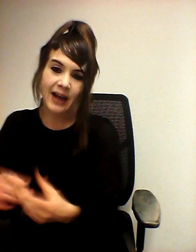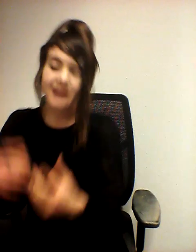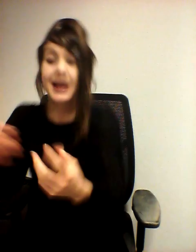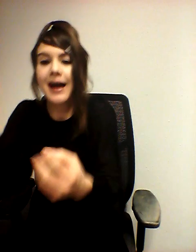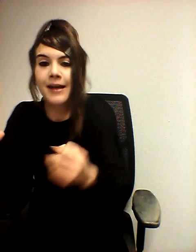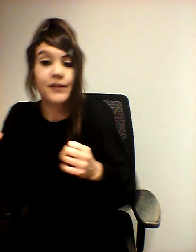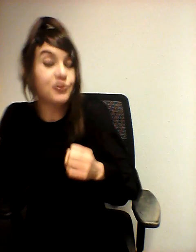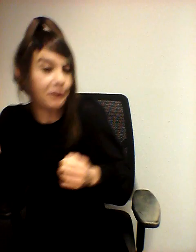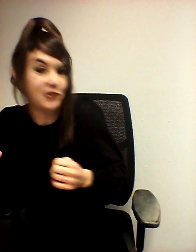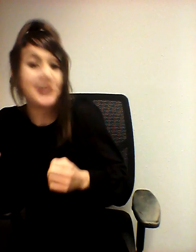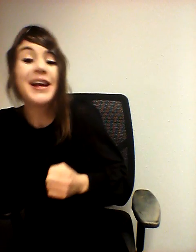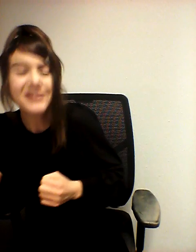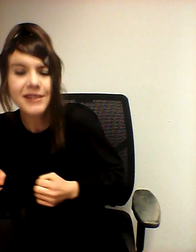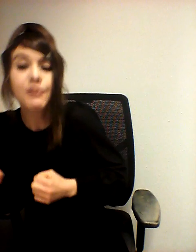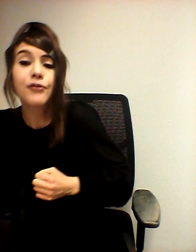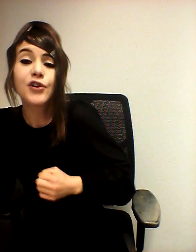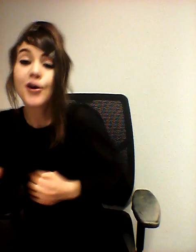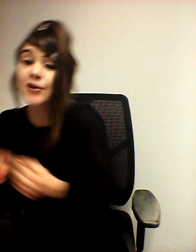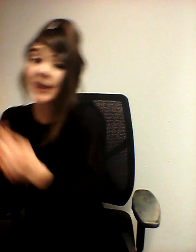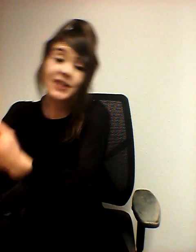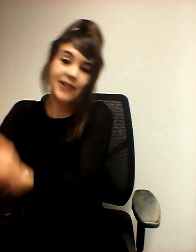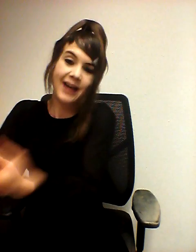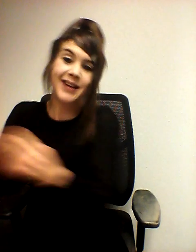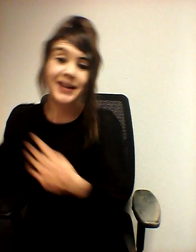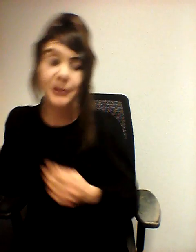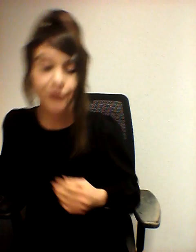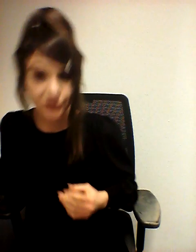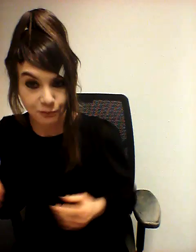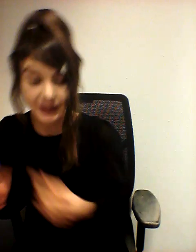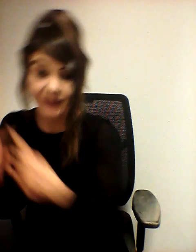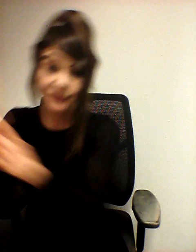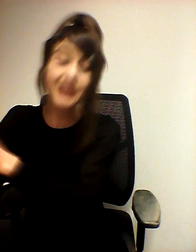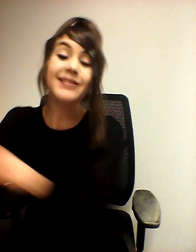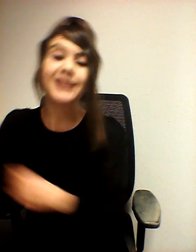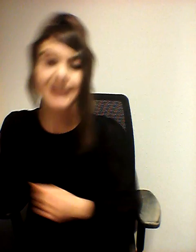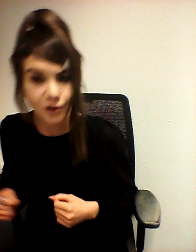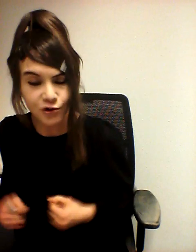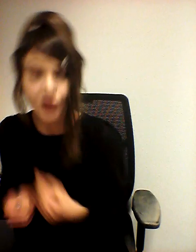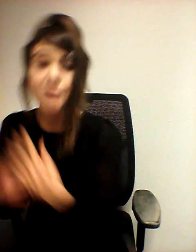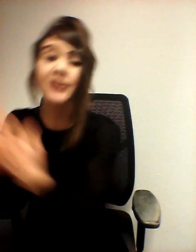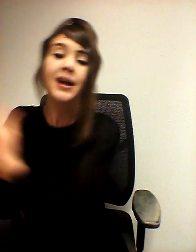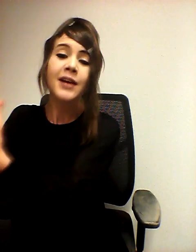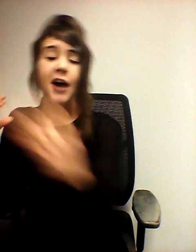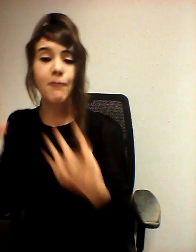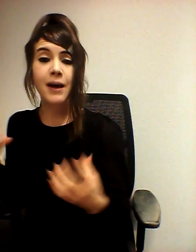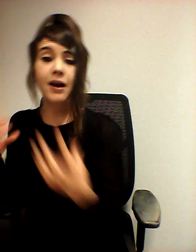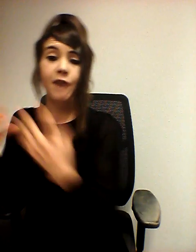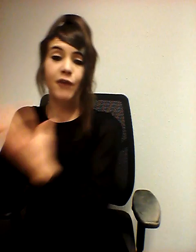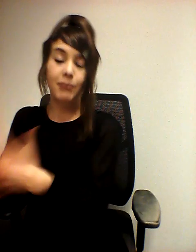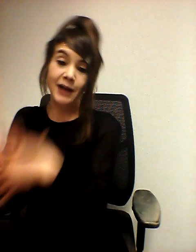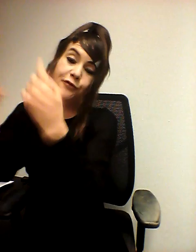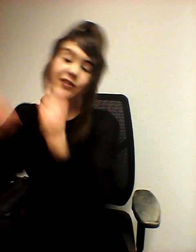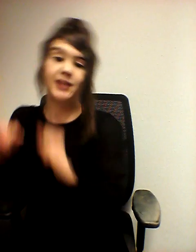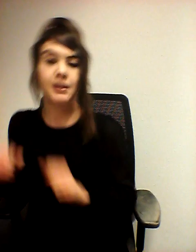daar eiwitsplitsende enzymen voor nodig. En die zijn daar niet vanzelfsprekend in die lysosomen, die afbraakafvalblaasjes,